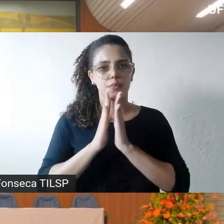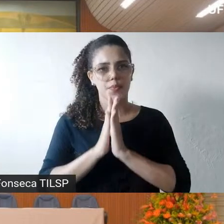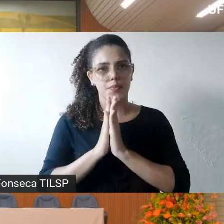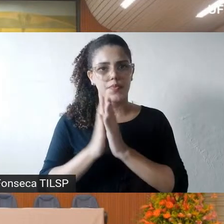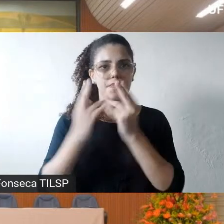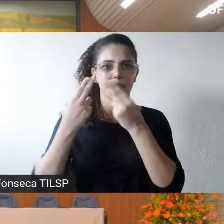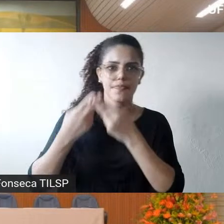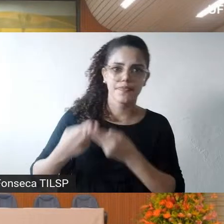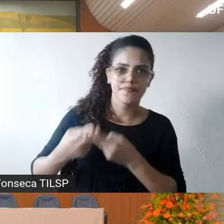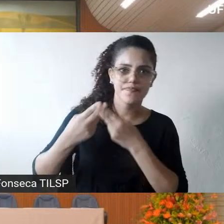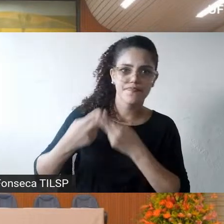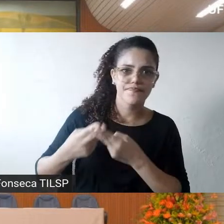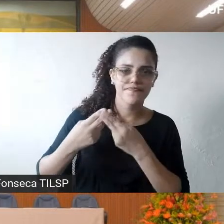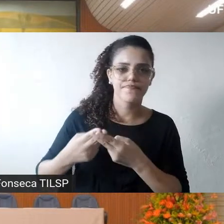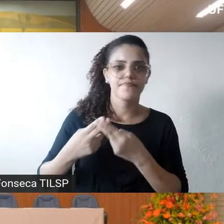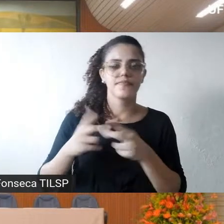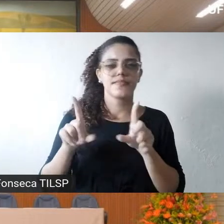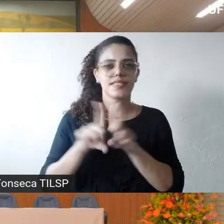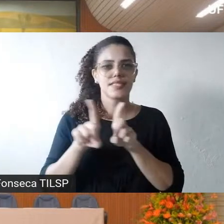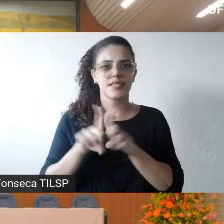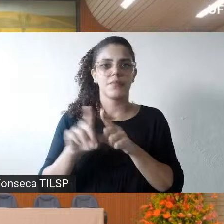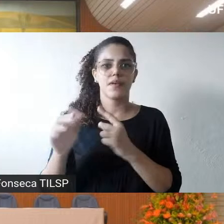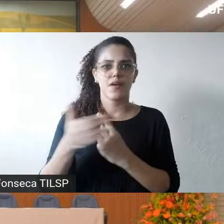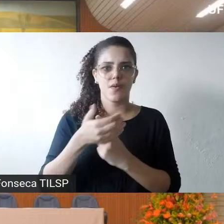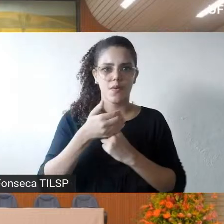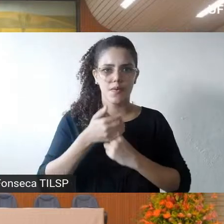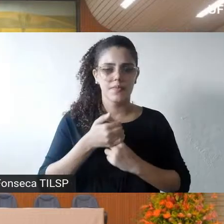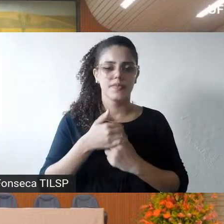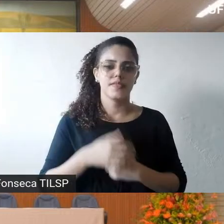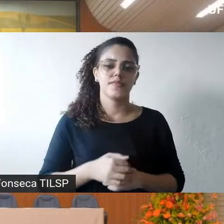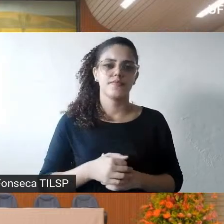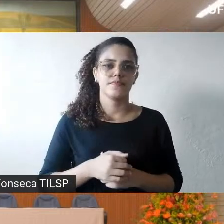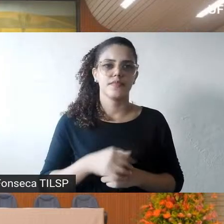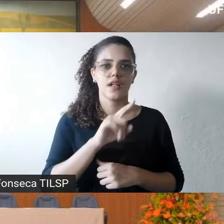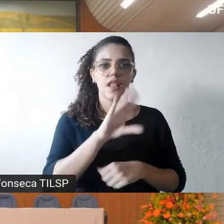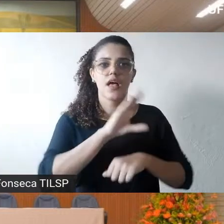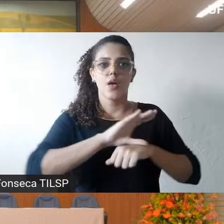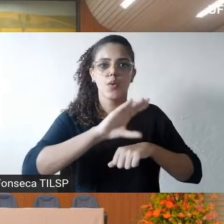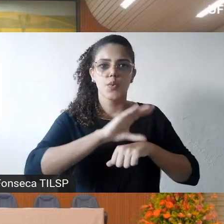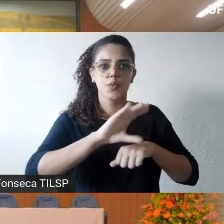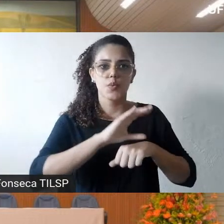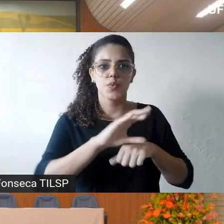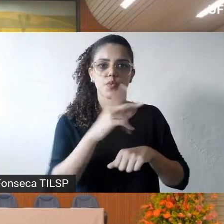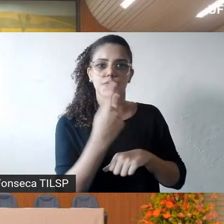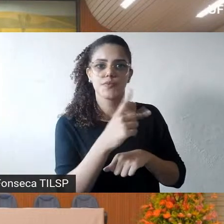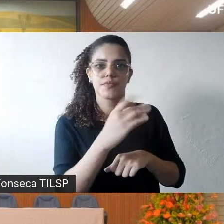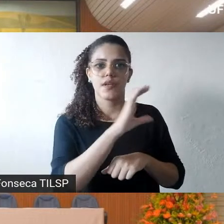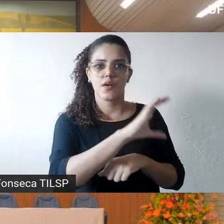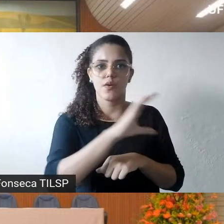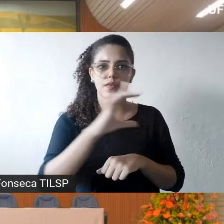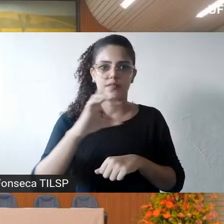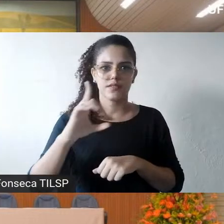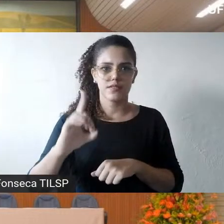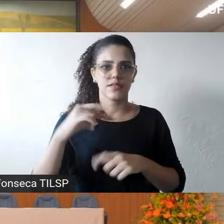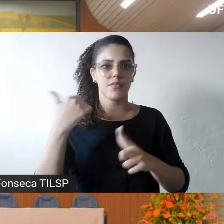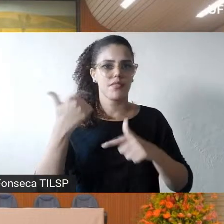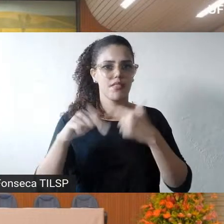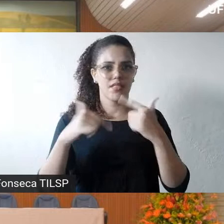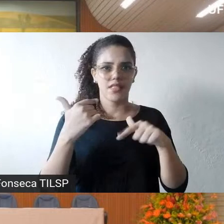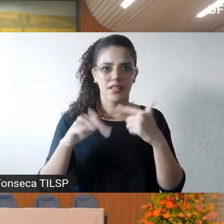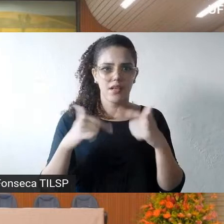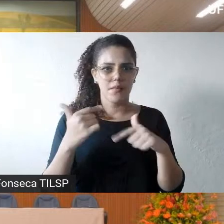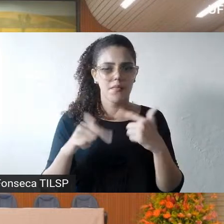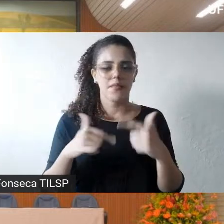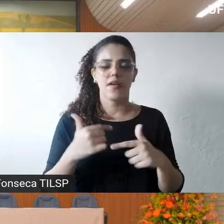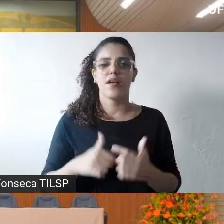As coordenações dos cursos têm feito um trabalho hercúleo para manter